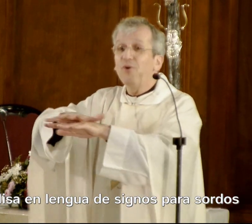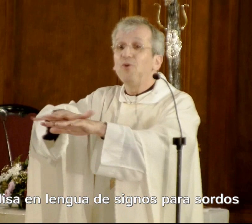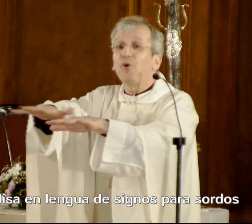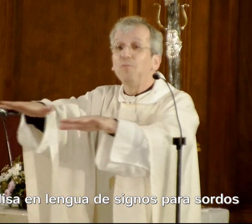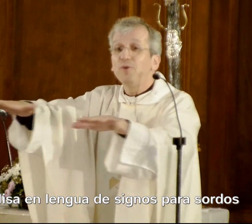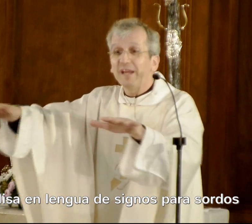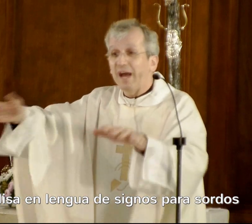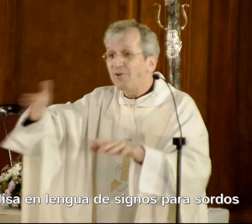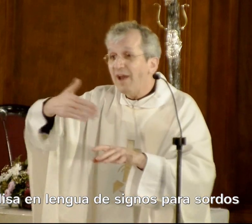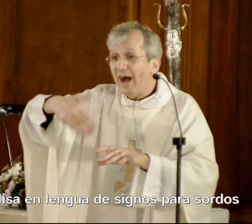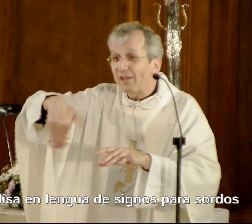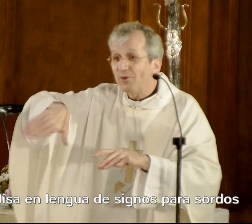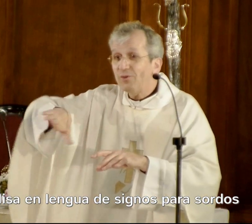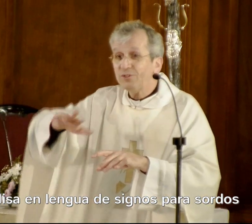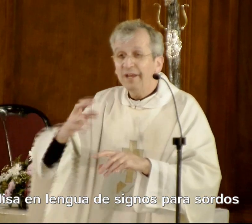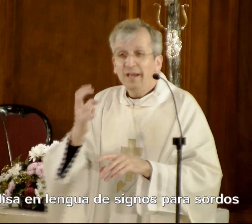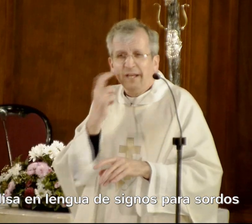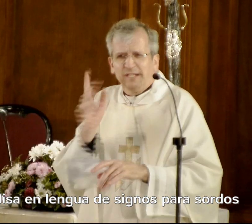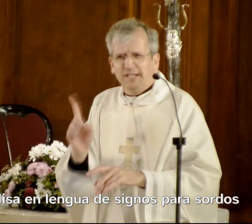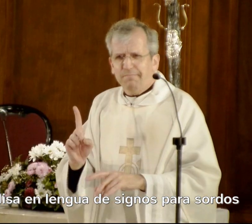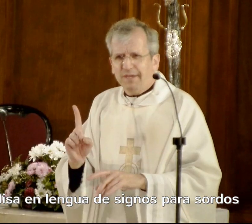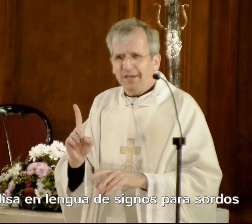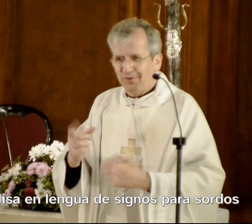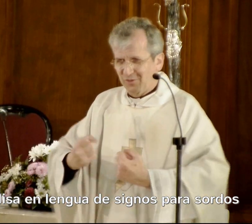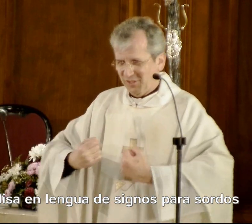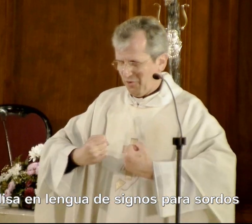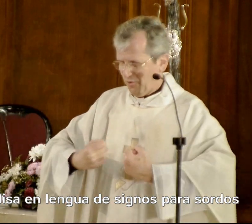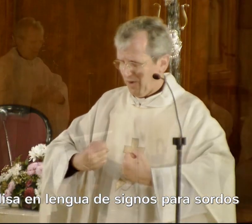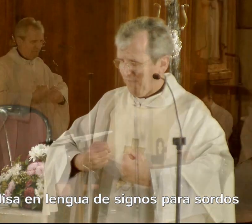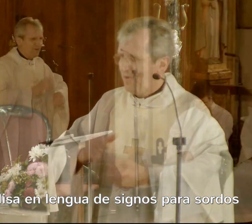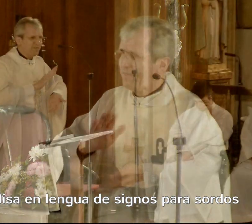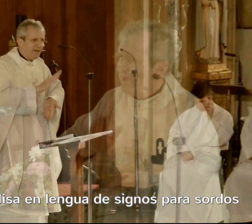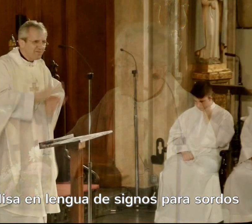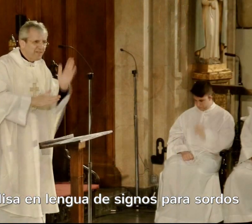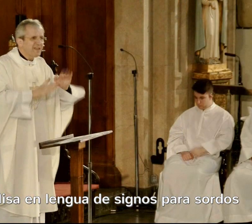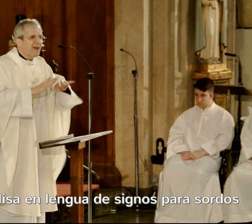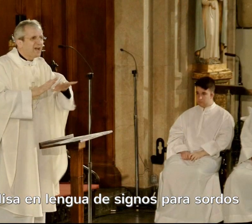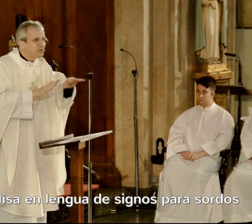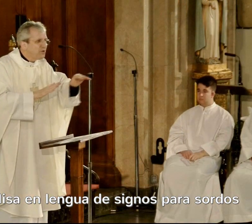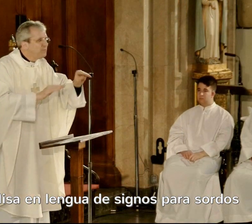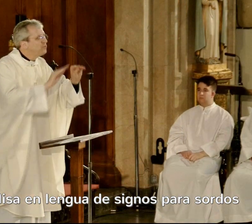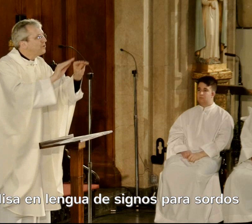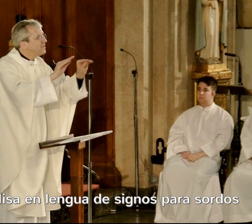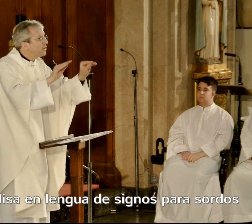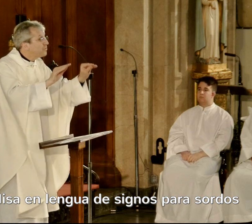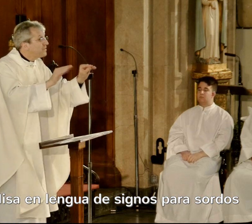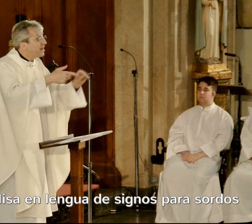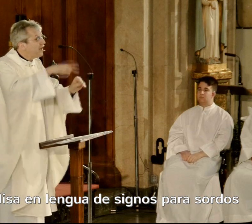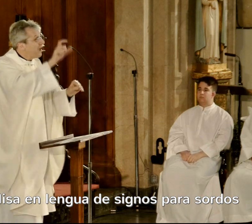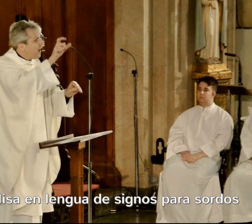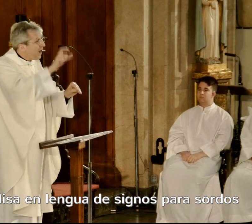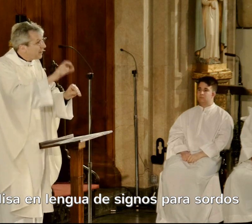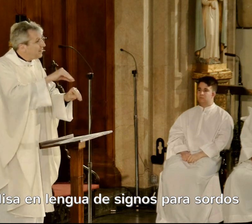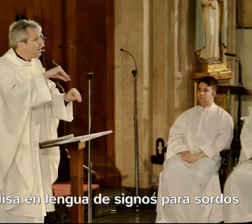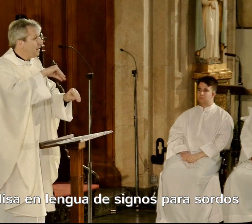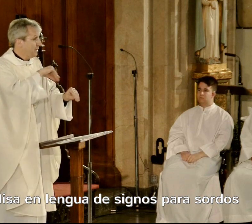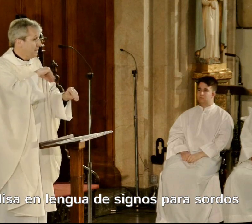lo comunicaron a todos sin miedo, sino con la fuerza de ir a todo el mundo y anunciar: aquel que